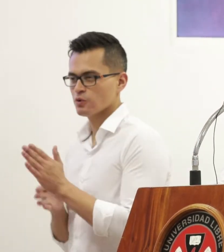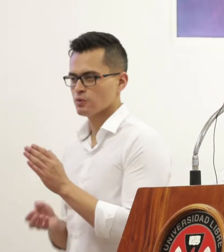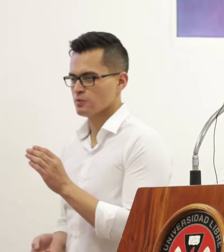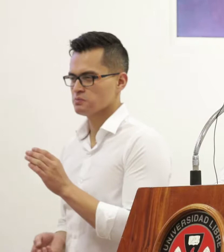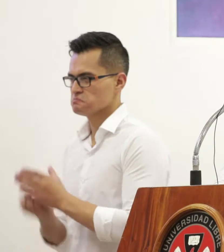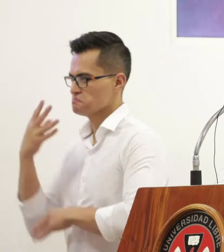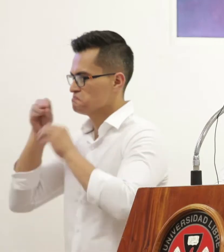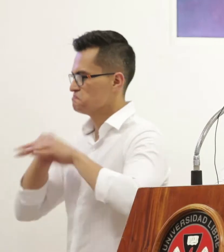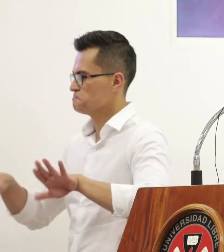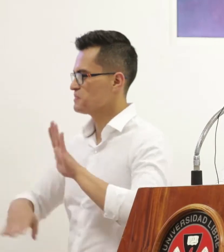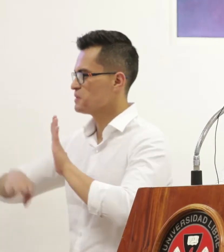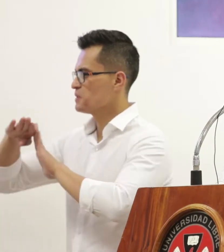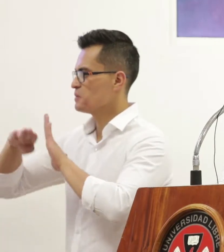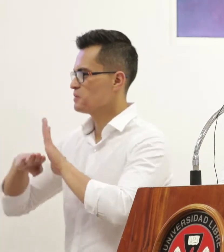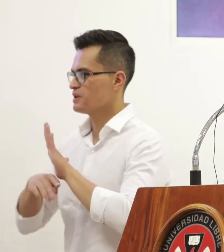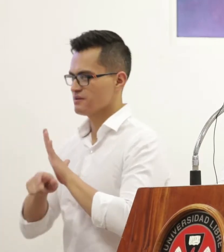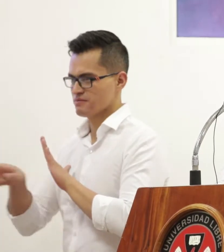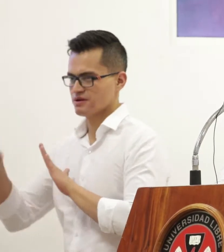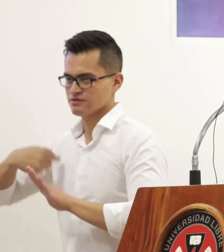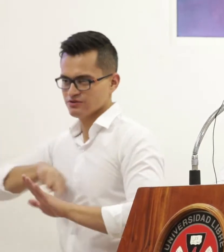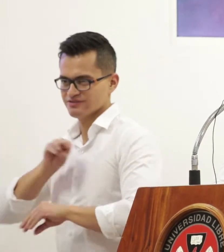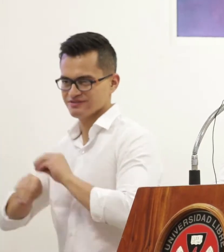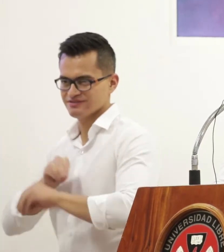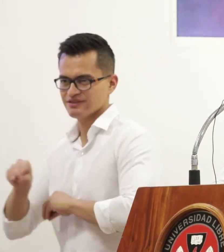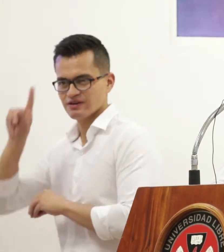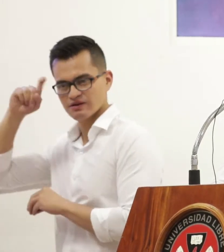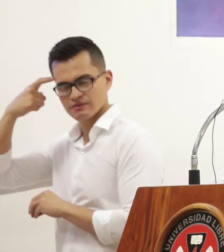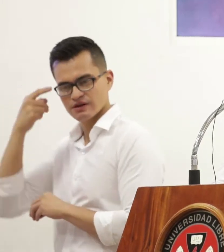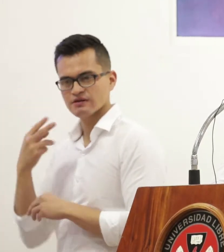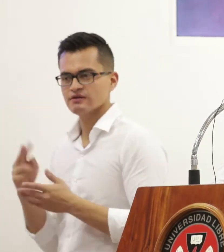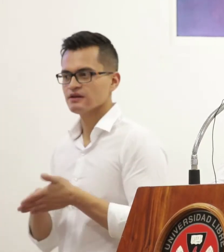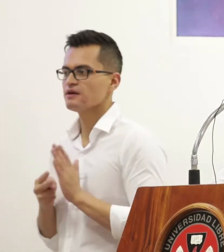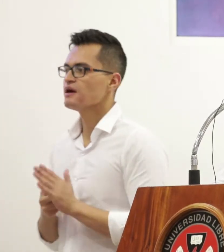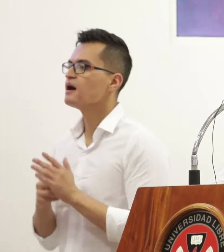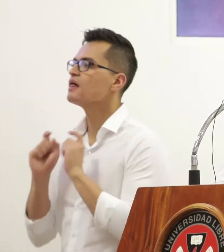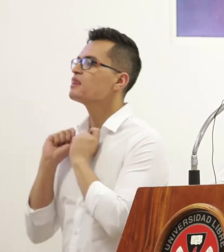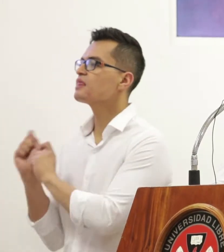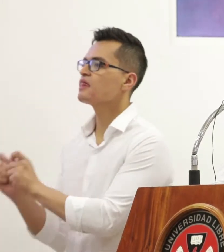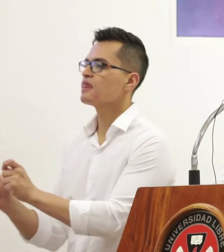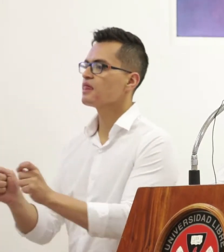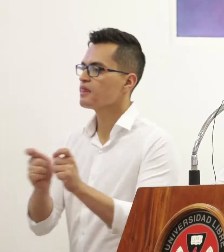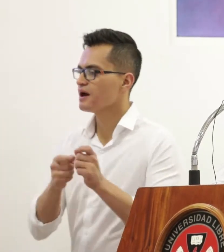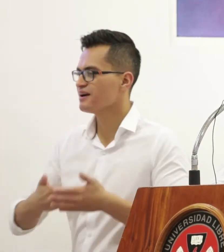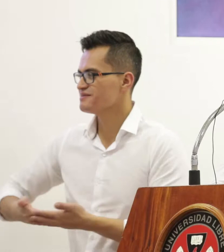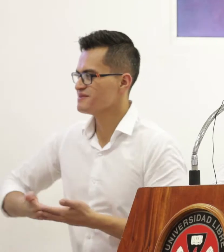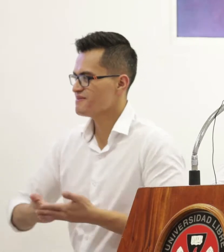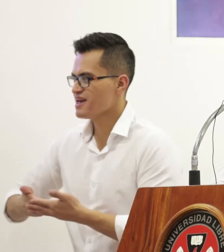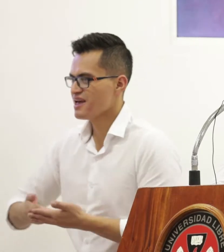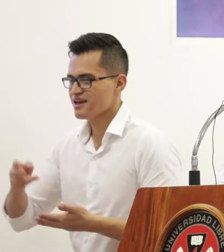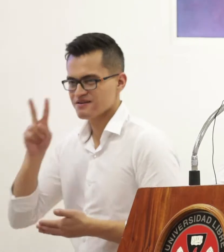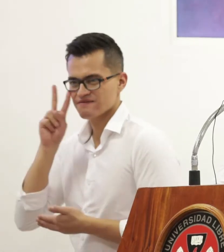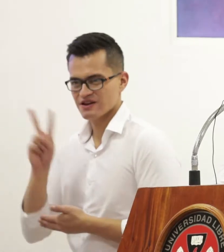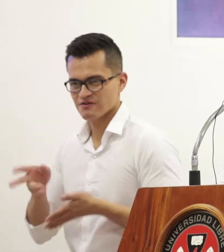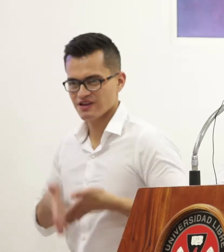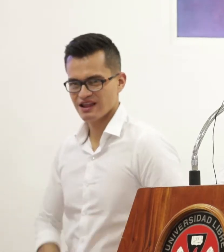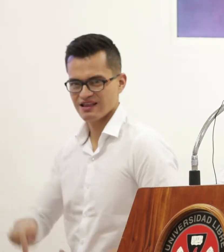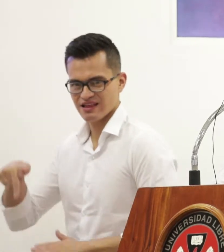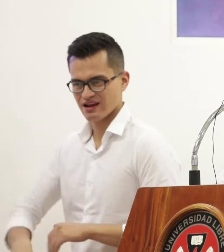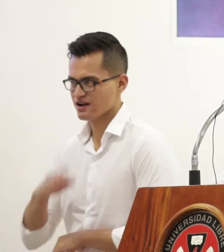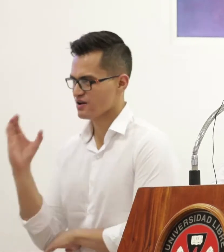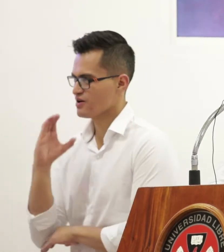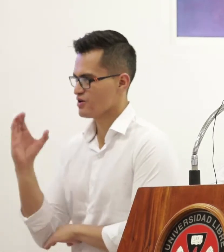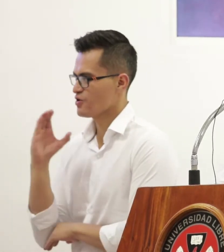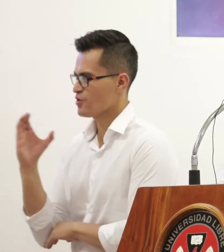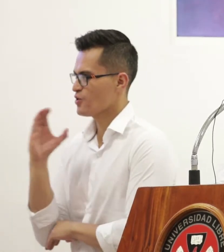política que diseñamos con el gobierno, que le entregó la nacionalidad a 25.000 bebés venezolanos que nacieron en